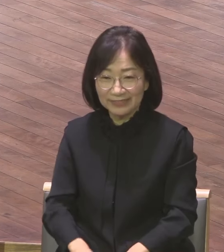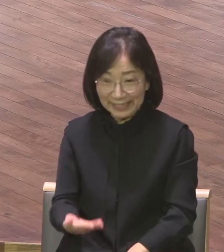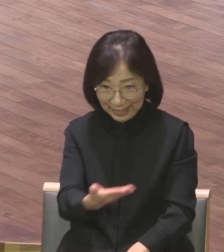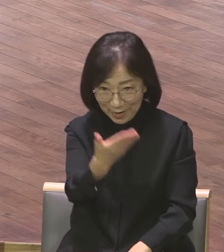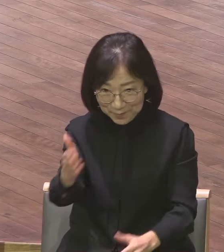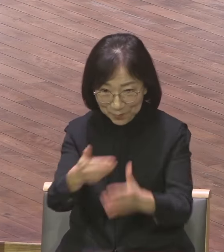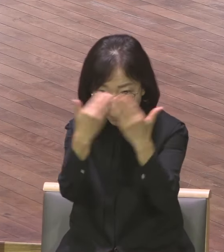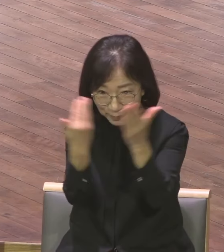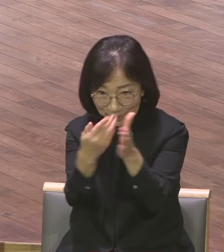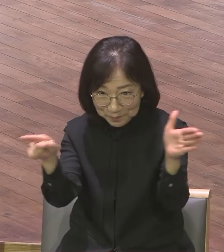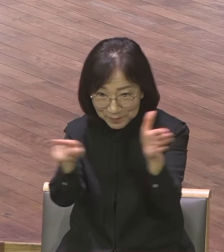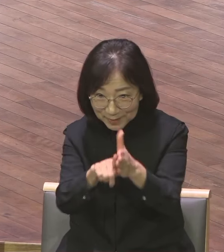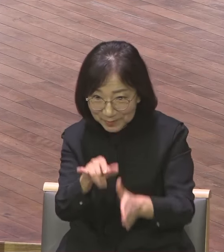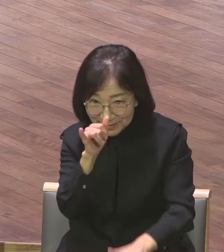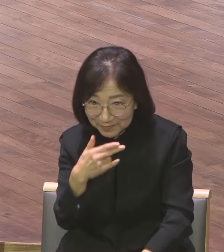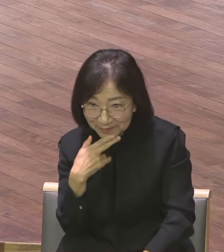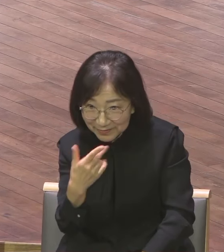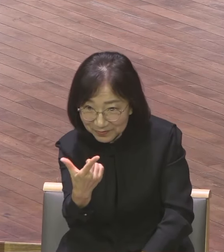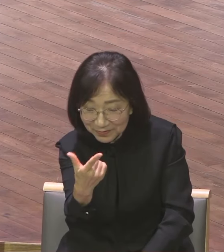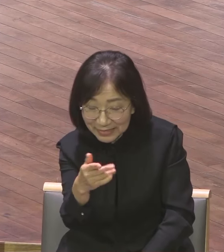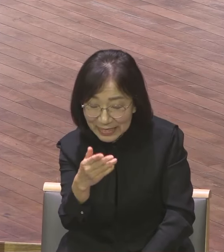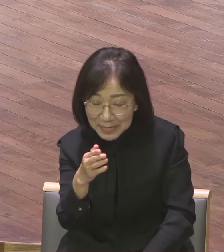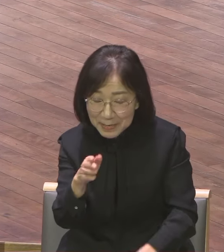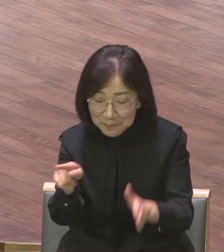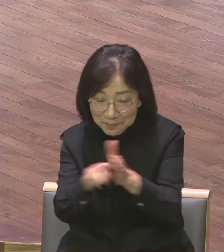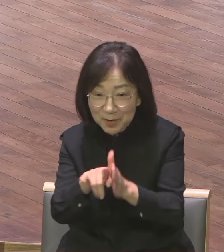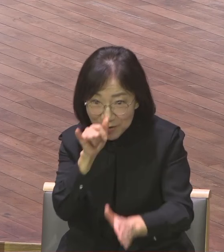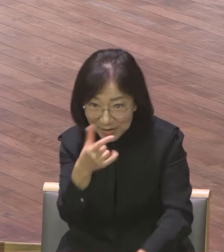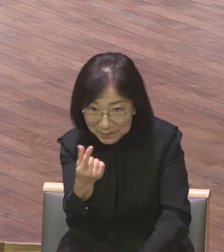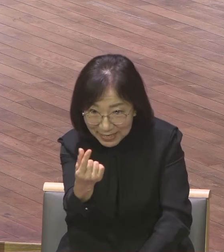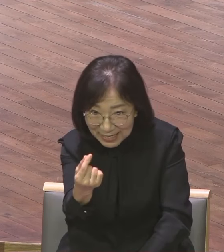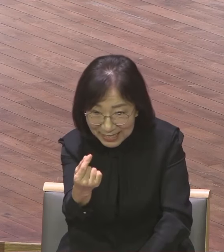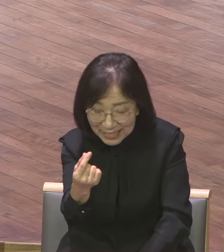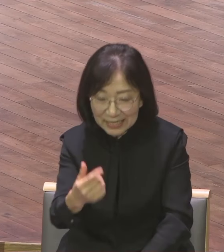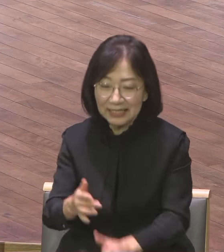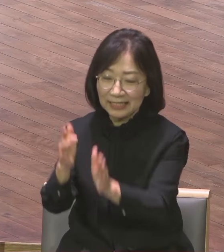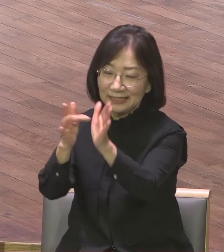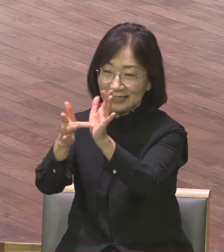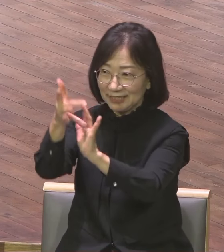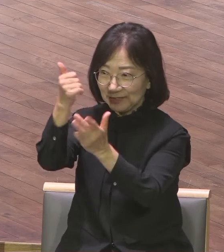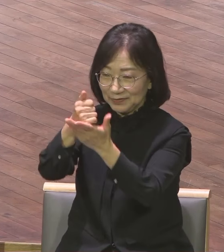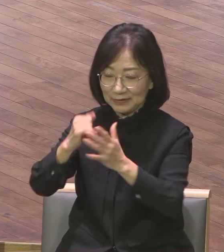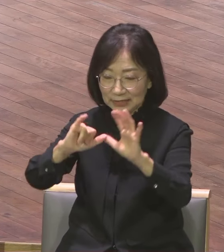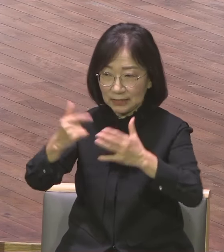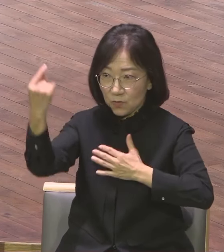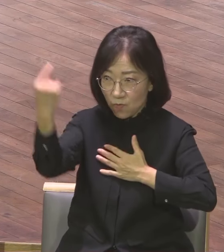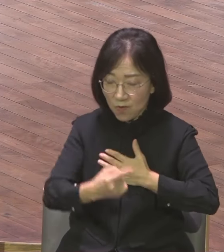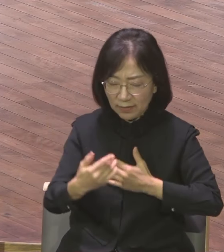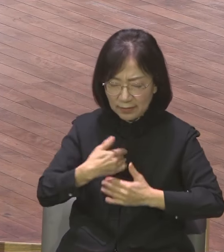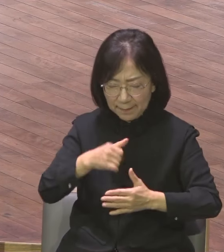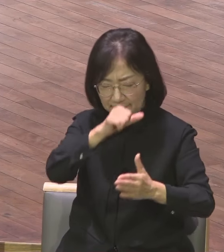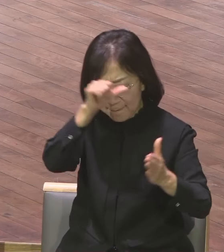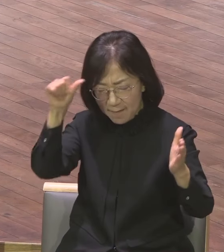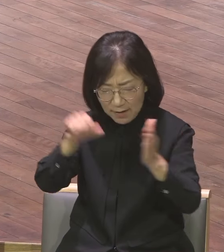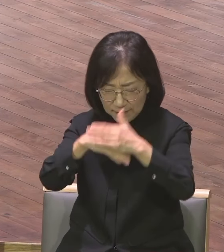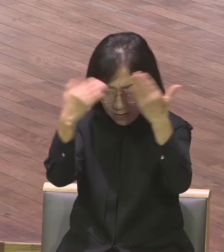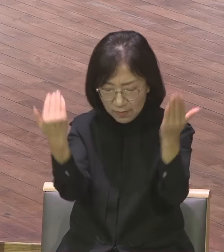오늘 다 믿건인 줄 믿습니다. 예수님이 나의 그리스도로 오셔서 내 인생의 모든 문제를 해결하셨습니다.